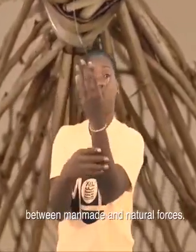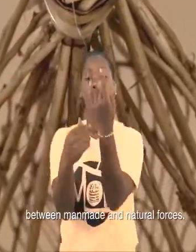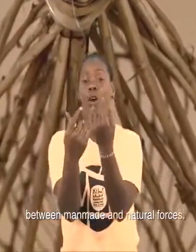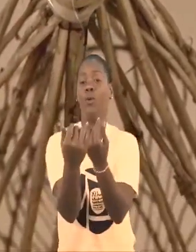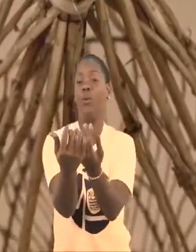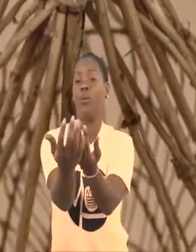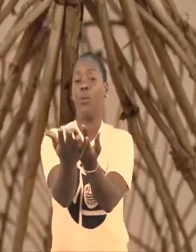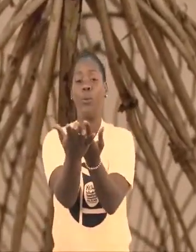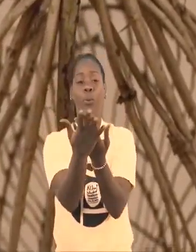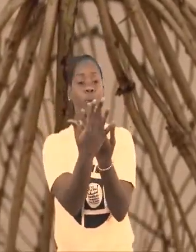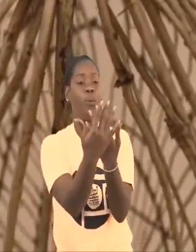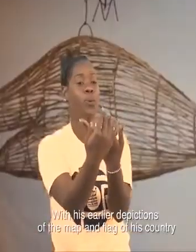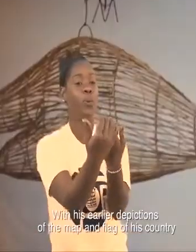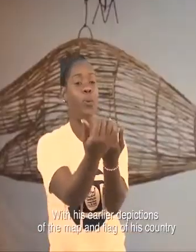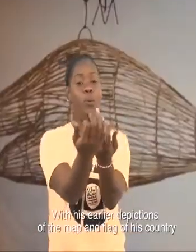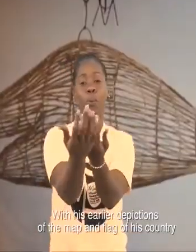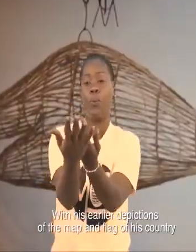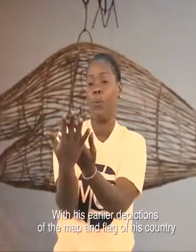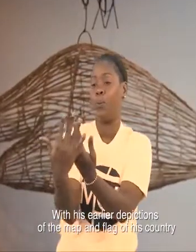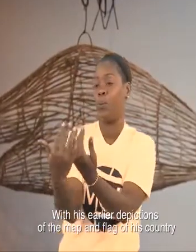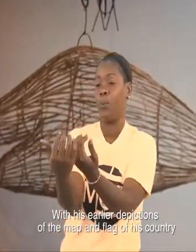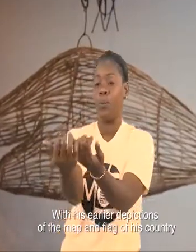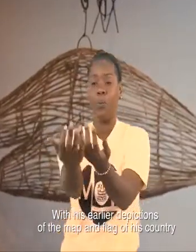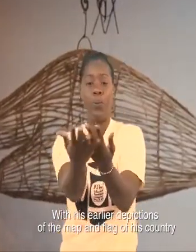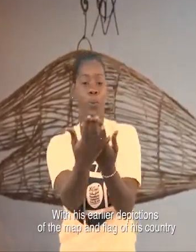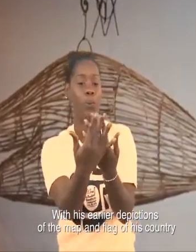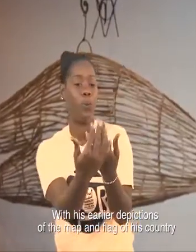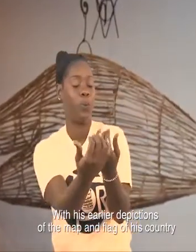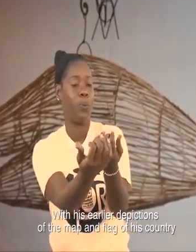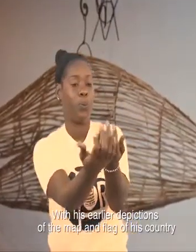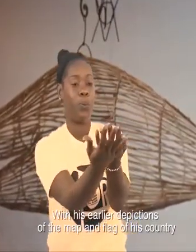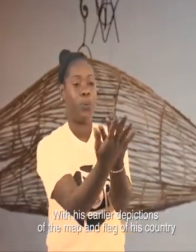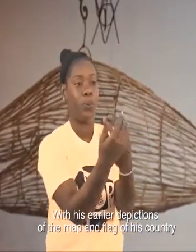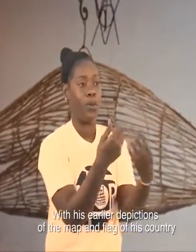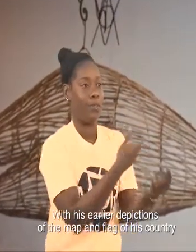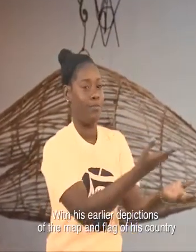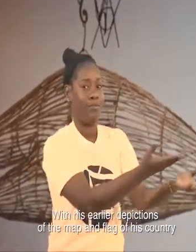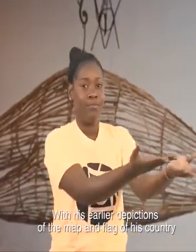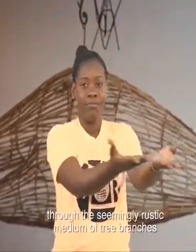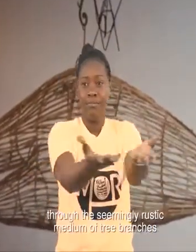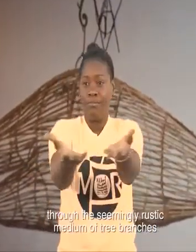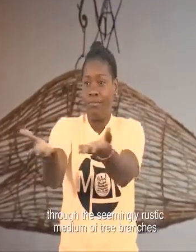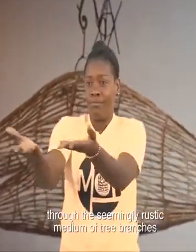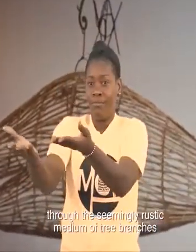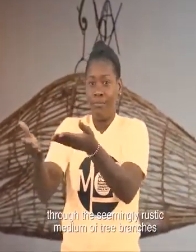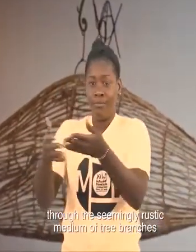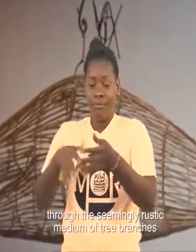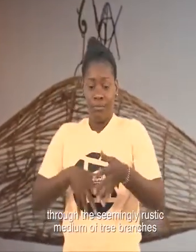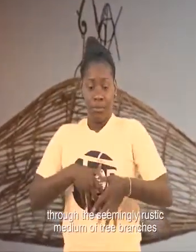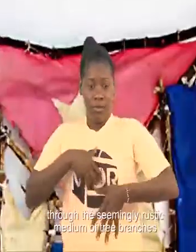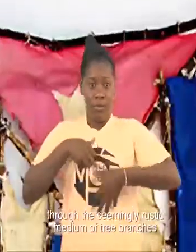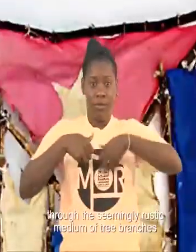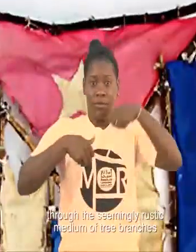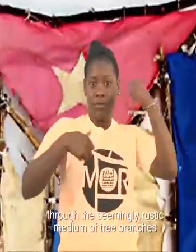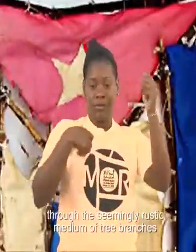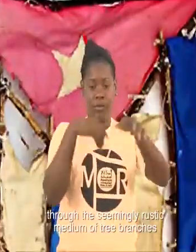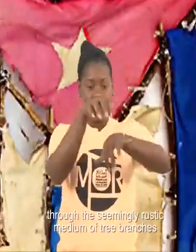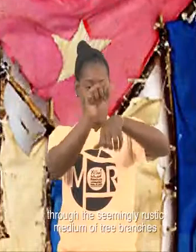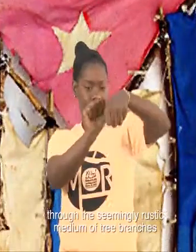naturales. Con su anterior representación del mapa y la bandera de su país a través del medio aparentemente rústico